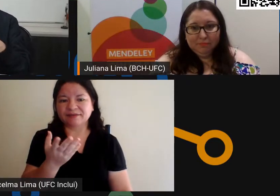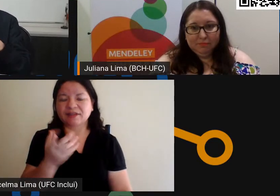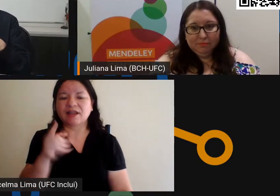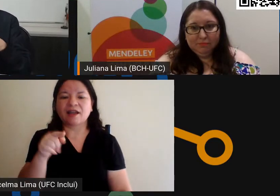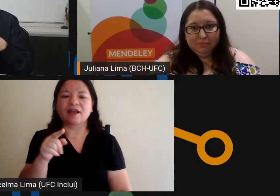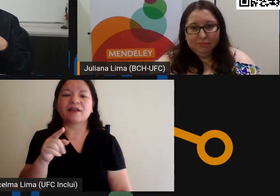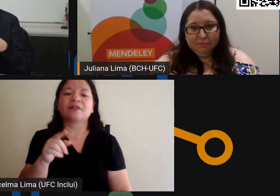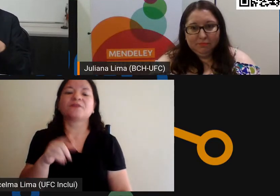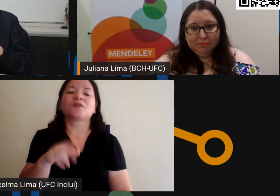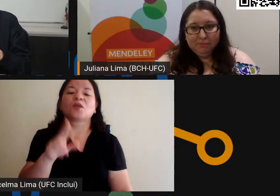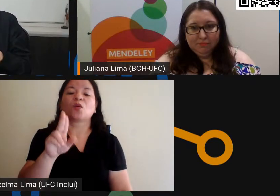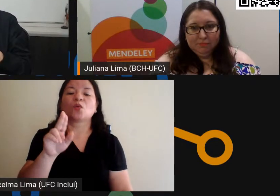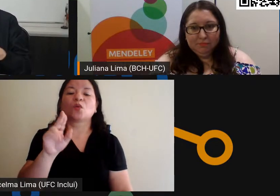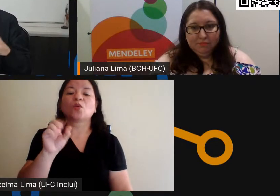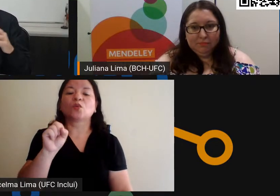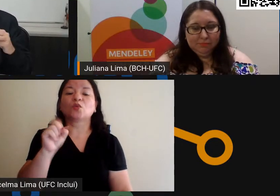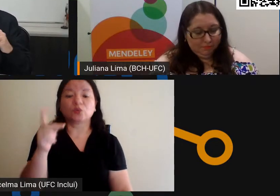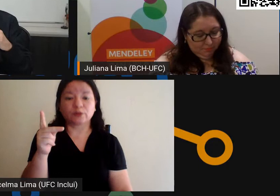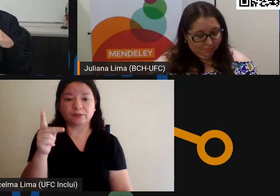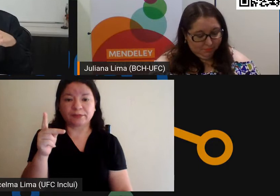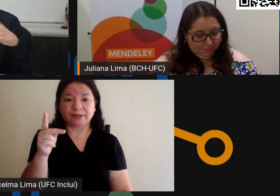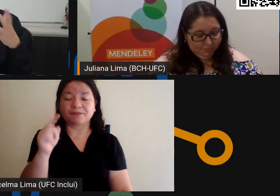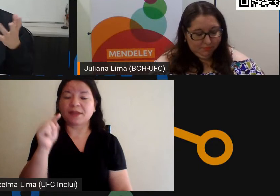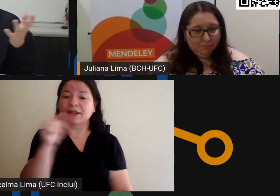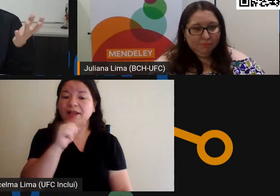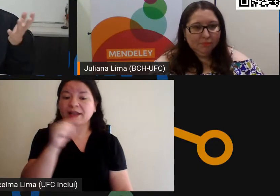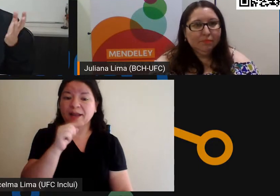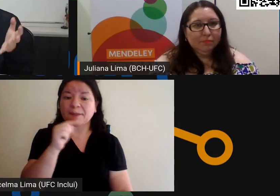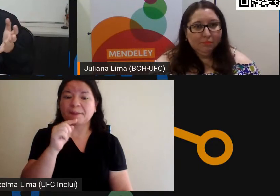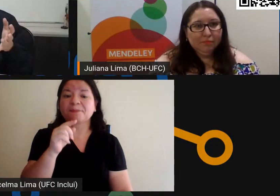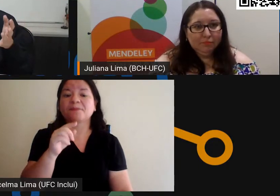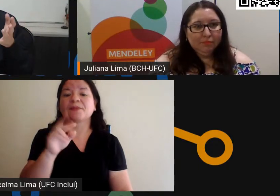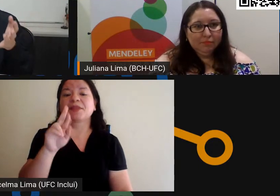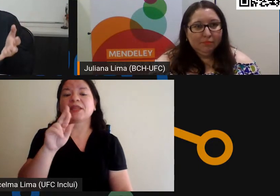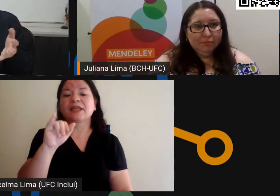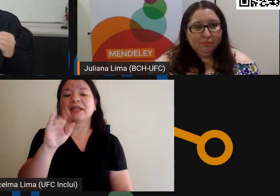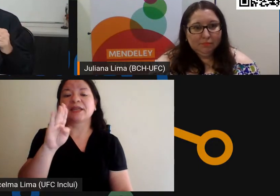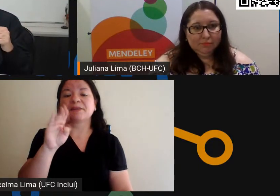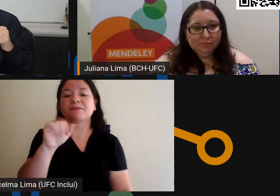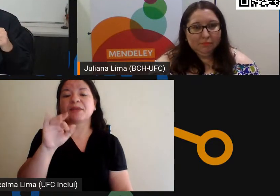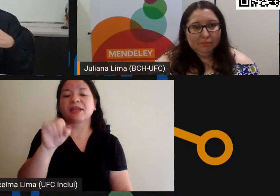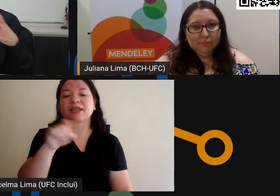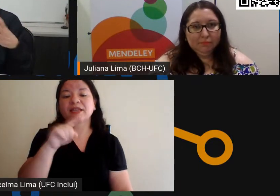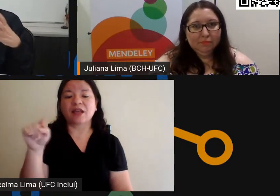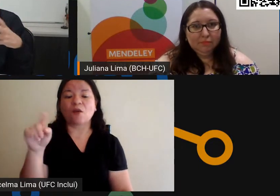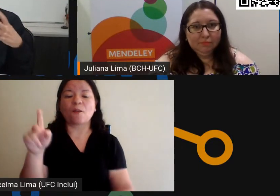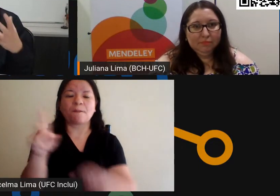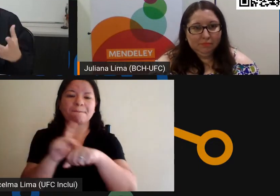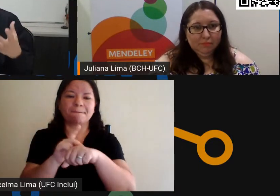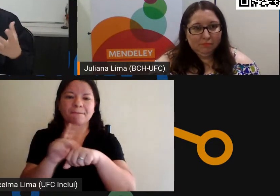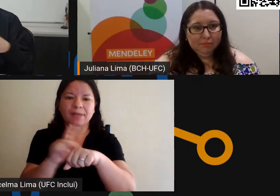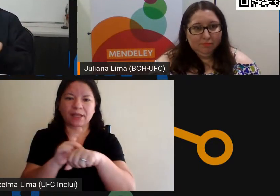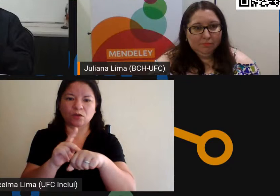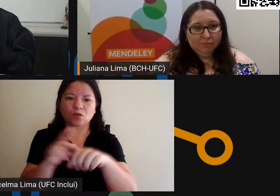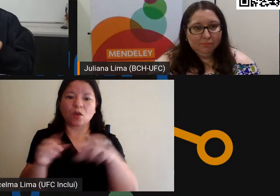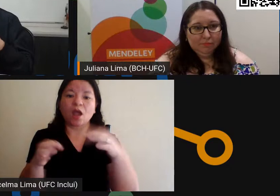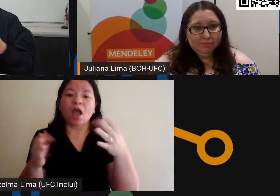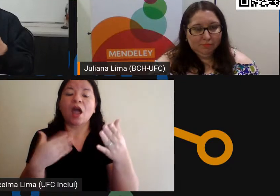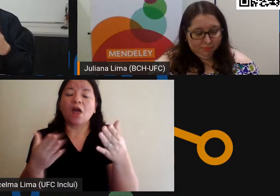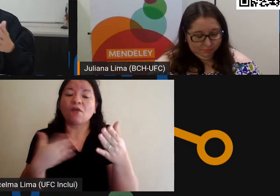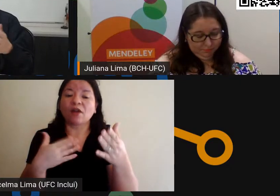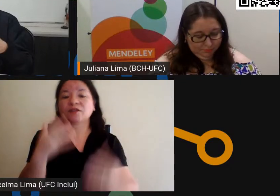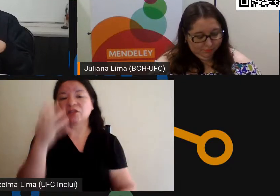USP. Ela é muito boa, tá? E é uma revista séria, né? Pelo menos do que eu conheci ela, não